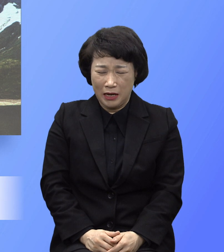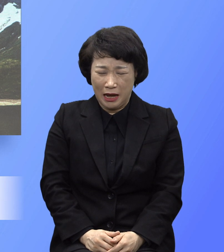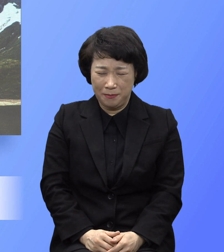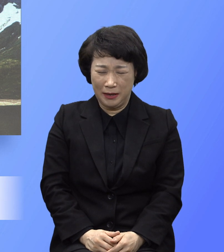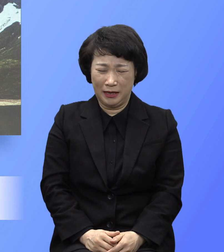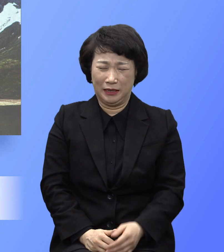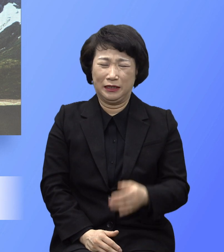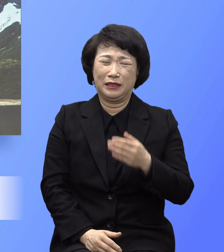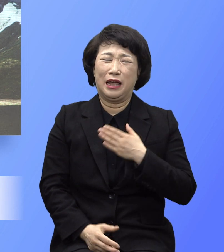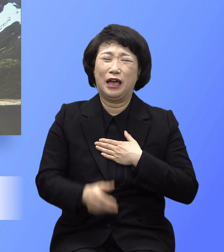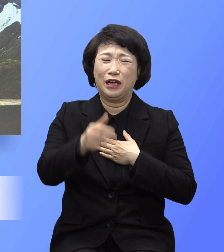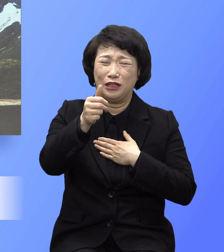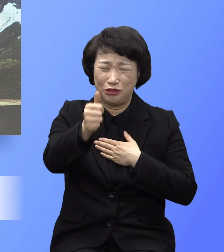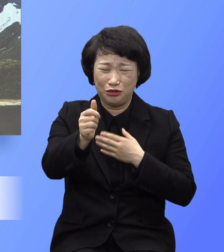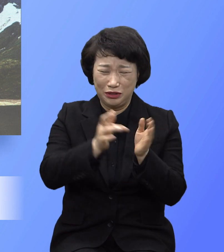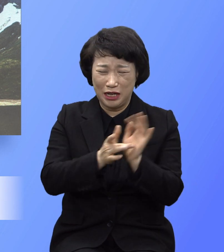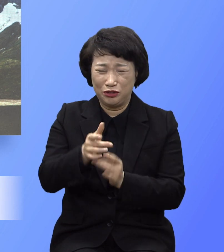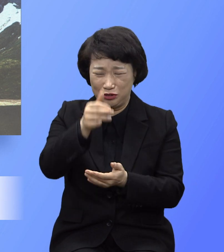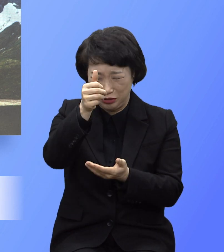내 주 예수님,